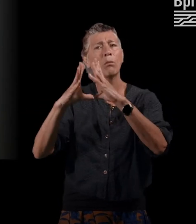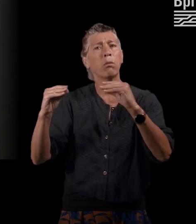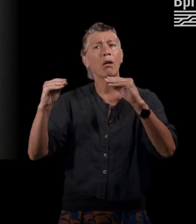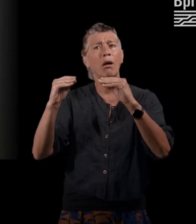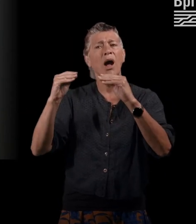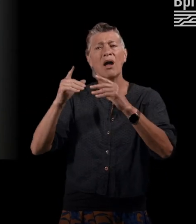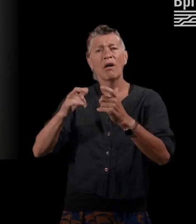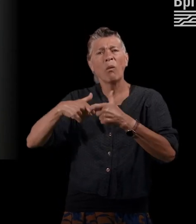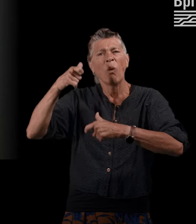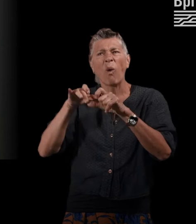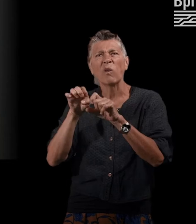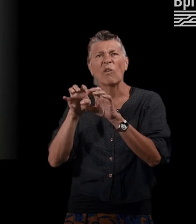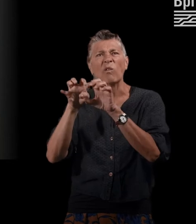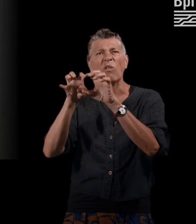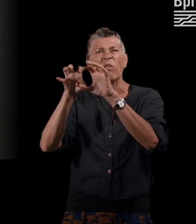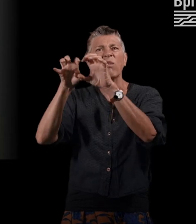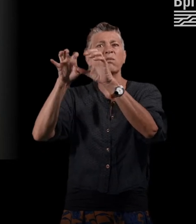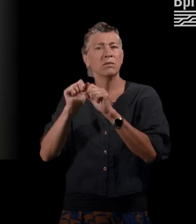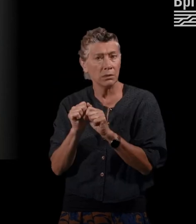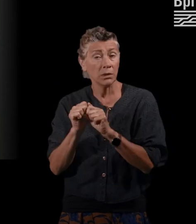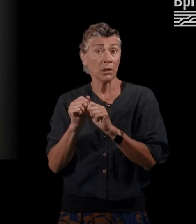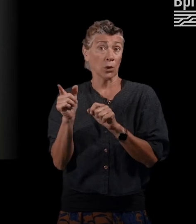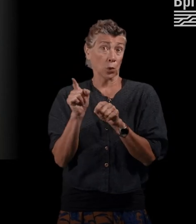Liban qui sont grignotés par le béton.